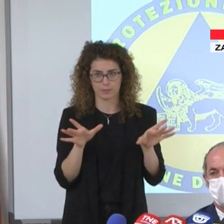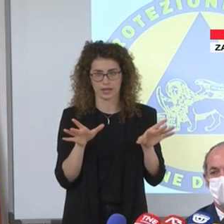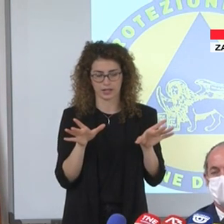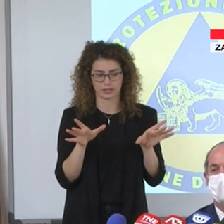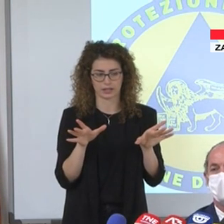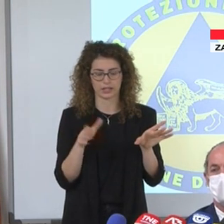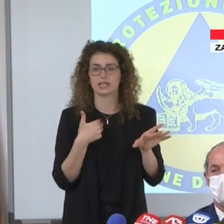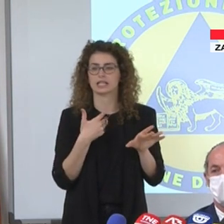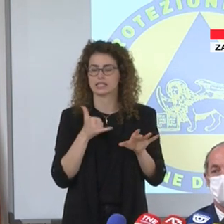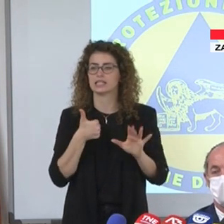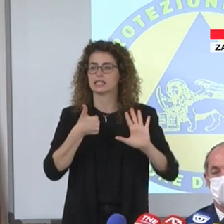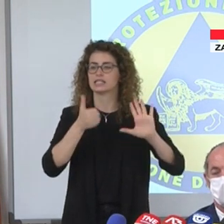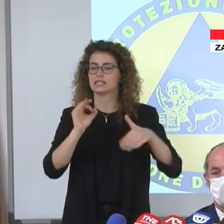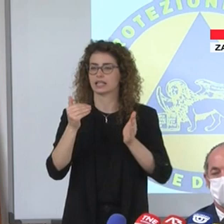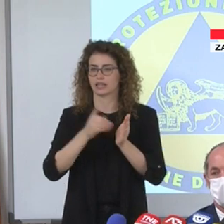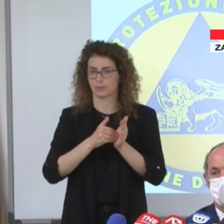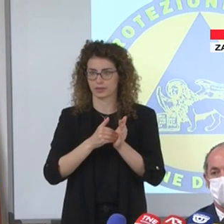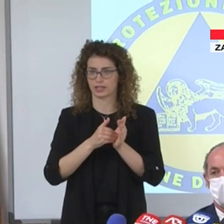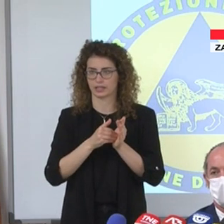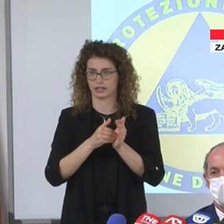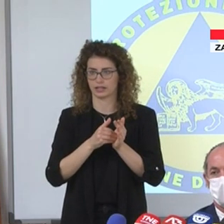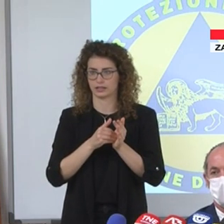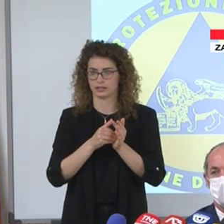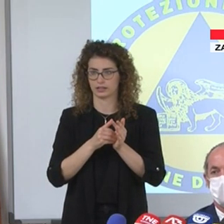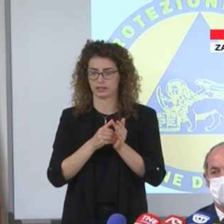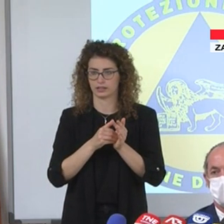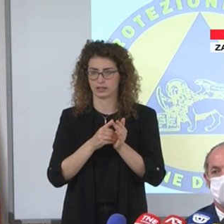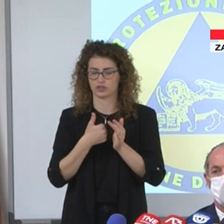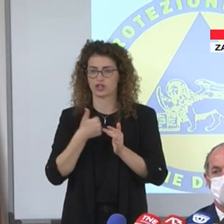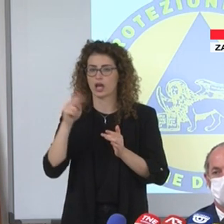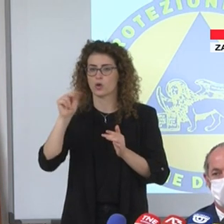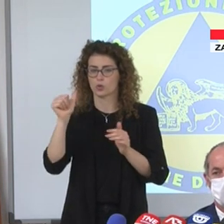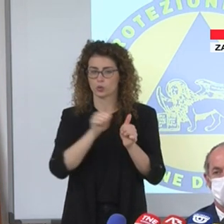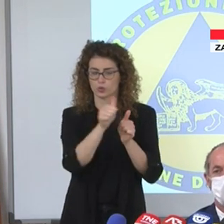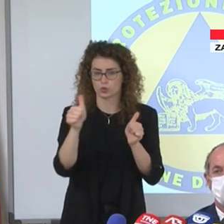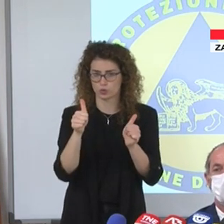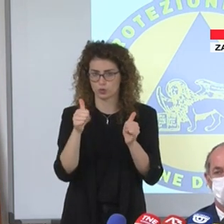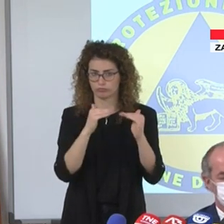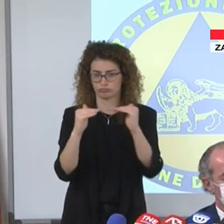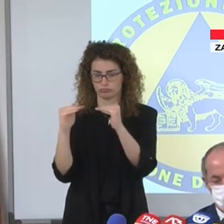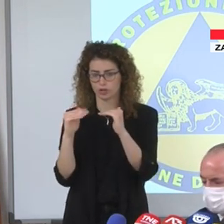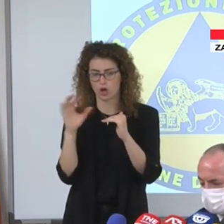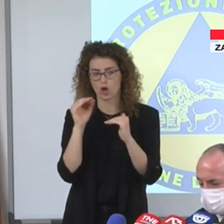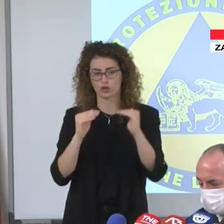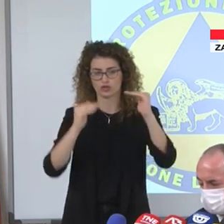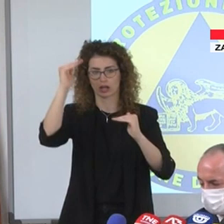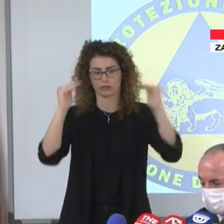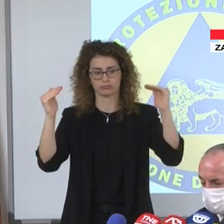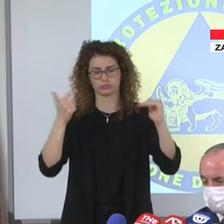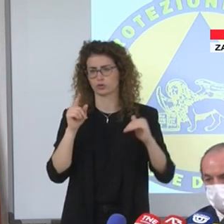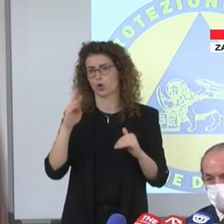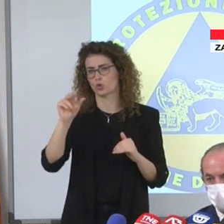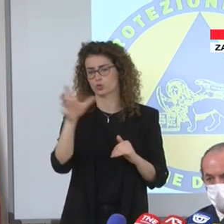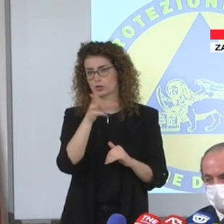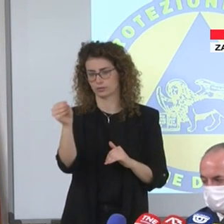ancora. Sì, 60.000. 60.000, ecco. Sono egualmente distribuiti nelle sì. varie USL oppure sì, sì. ci sono picchi? Ci sono in tutte